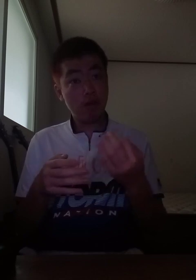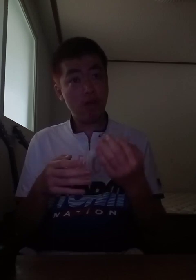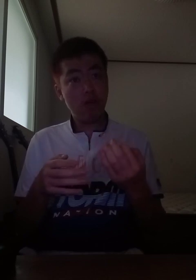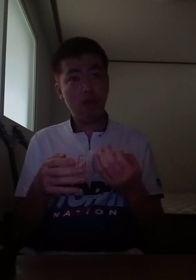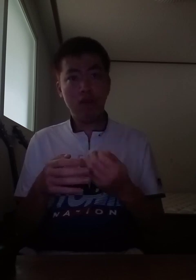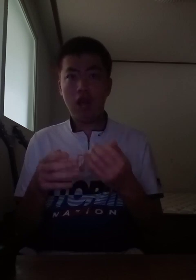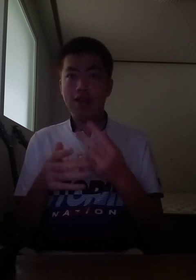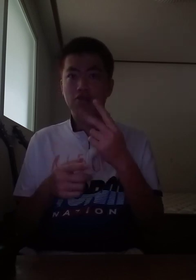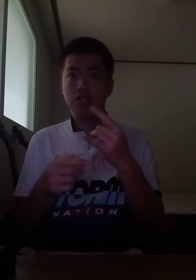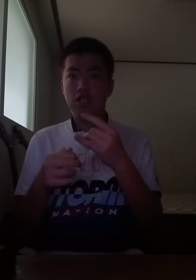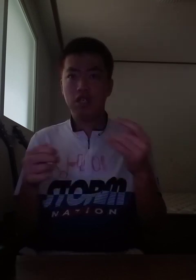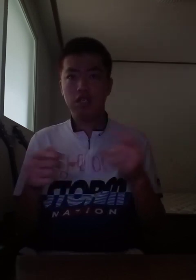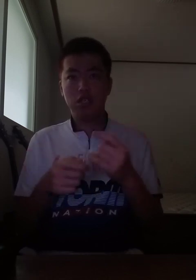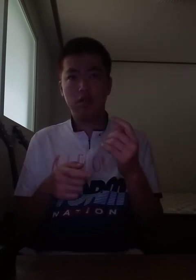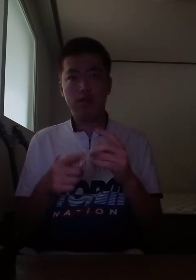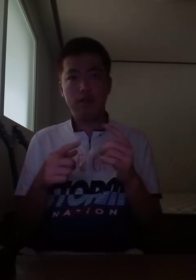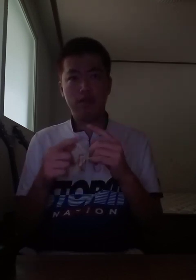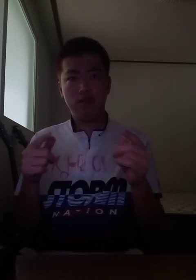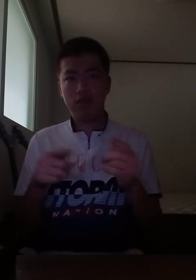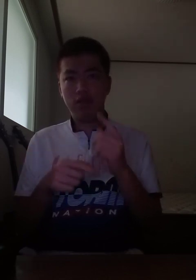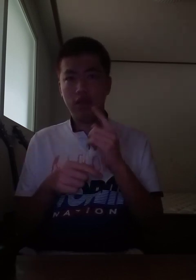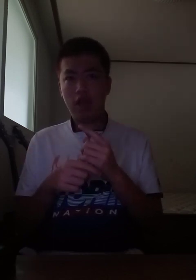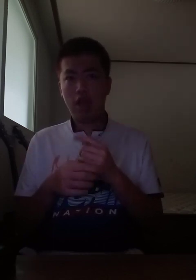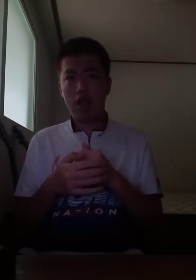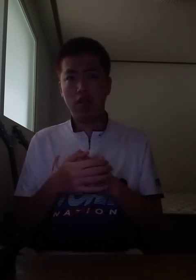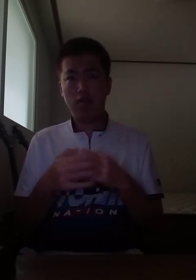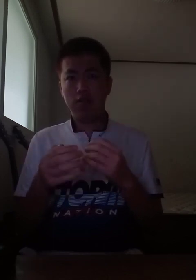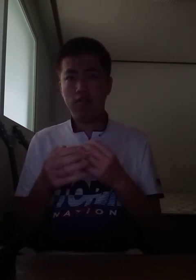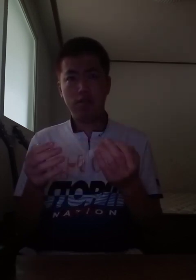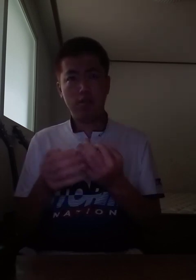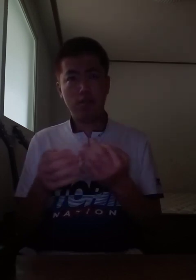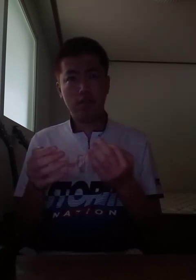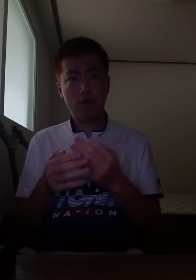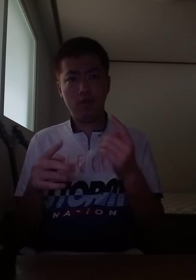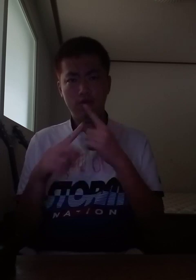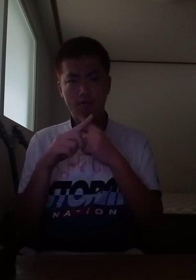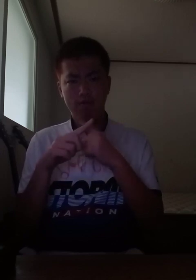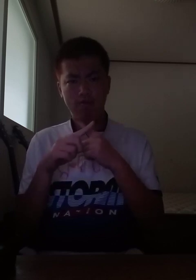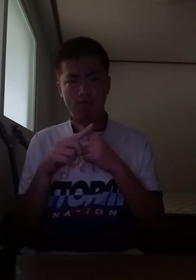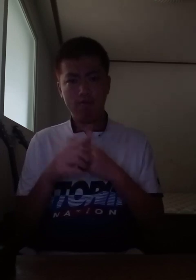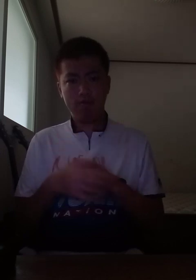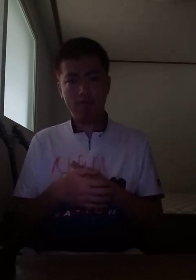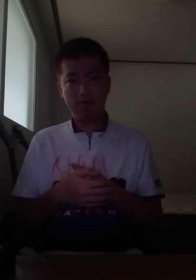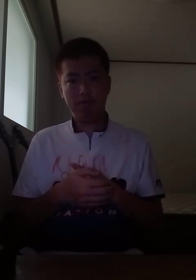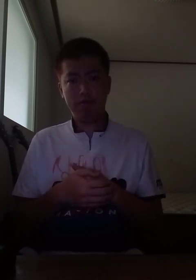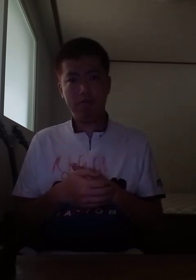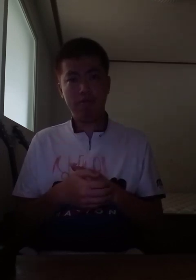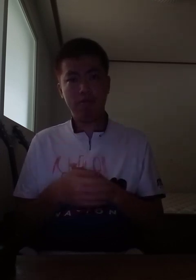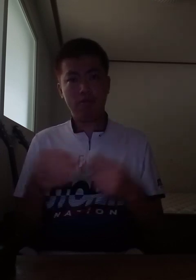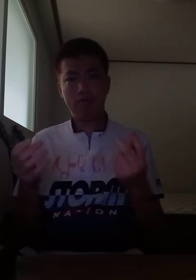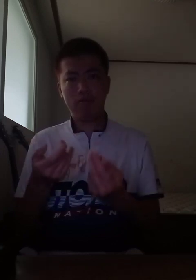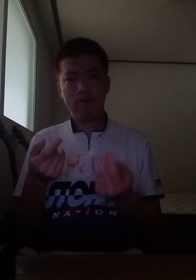안심 귀갓길이라는 페인트 칠이 되어 있어야 되는데 주위를 둘러봐도 찾아볼 수가 없습니다. 어떤 여성들이 같이